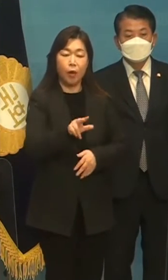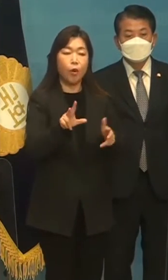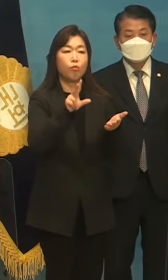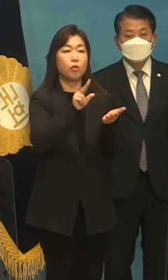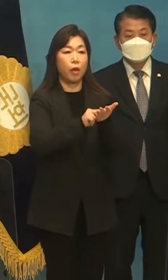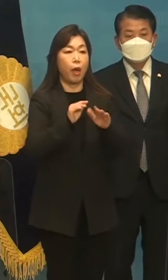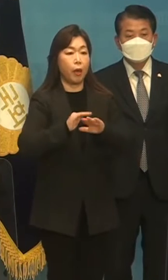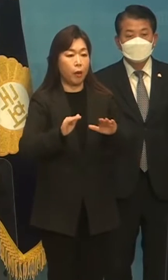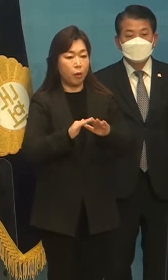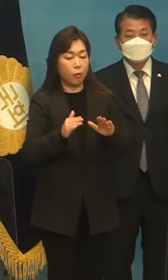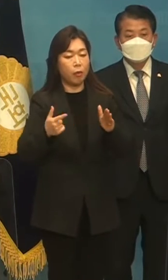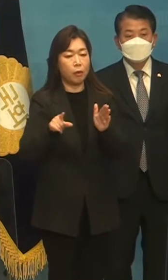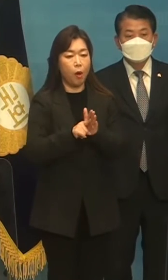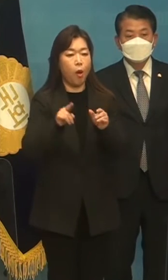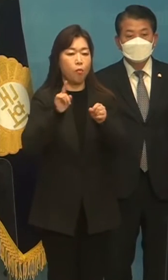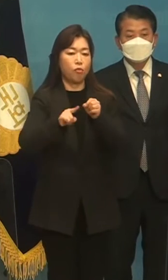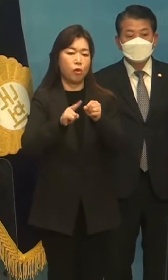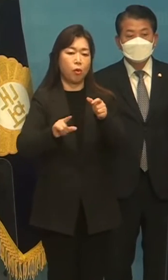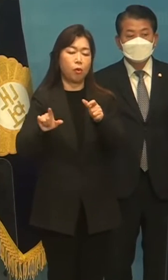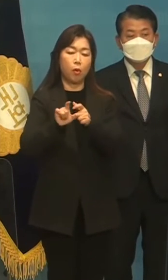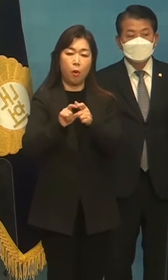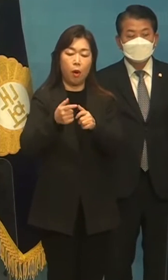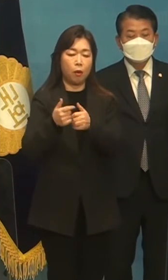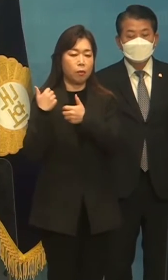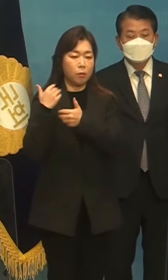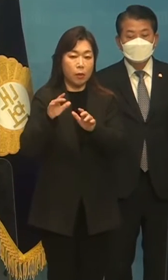문제들을 두고 불교가 이제 더 이상